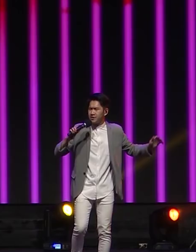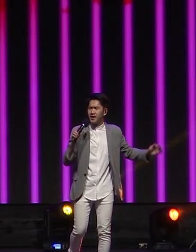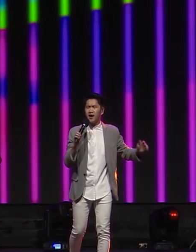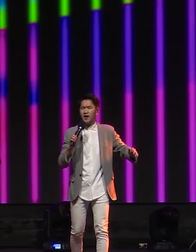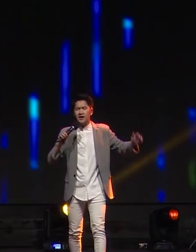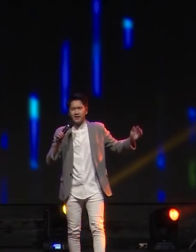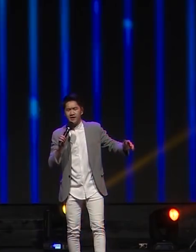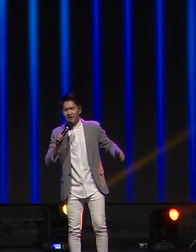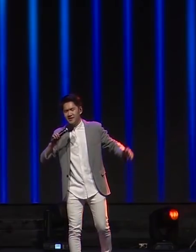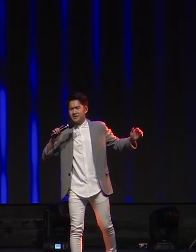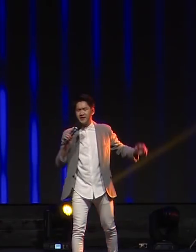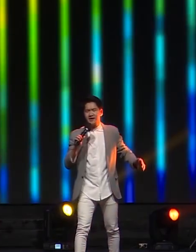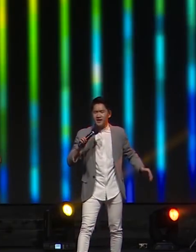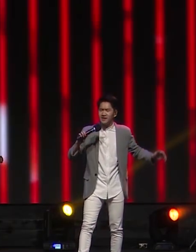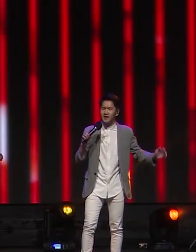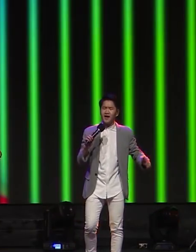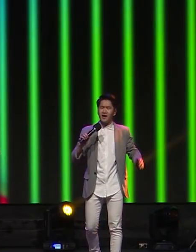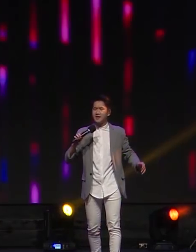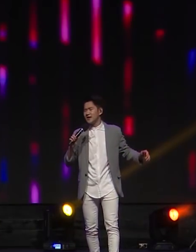Yes God.